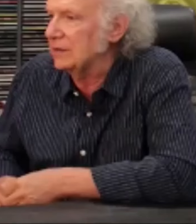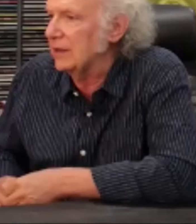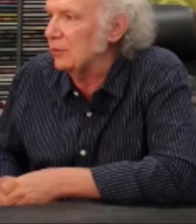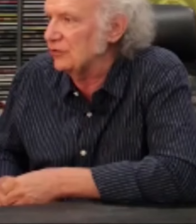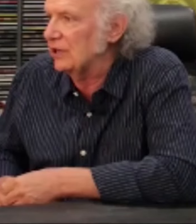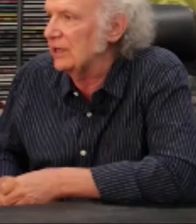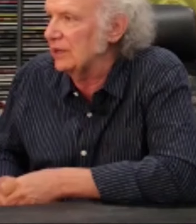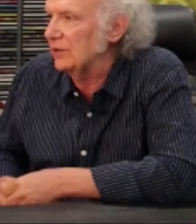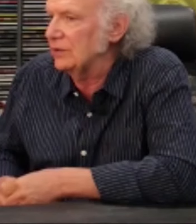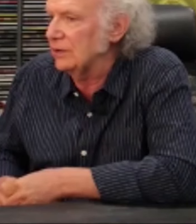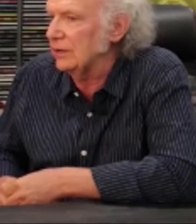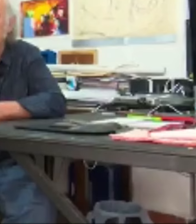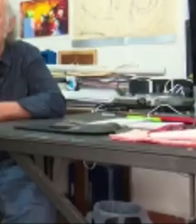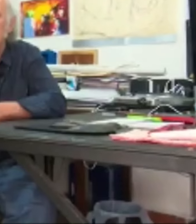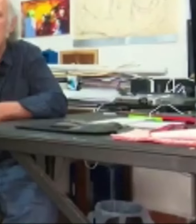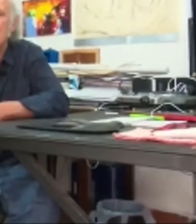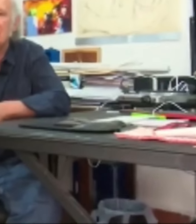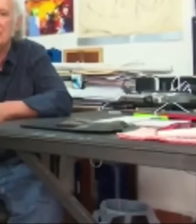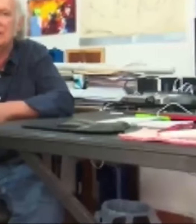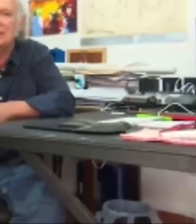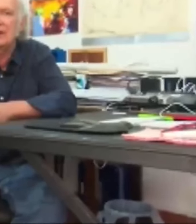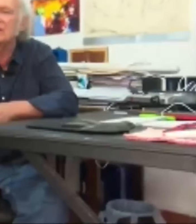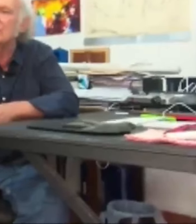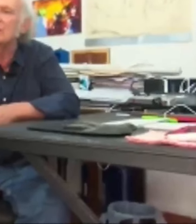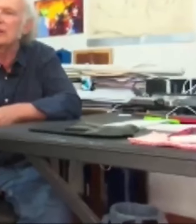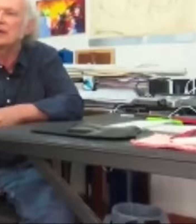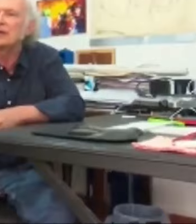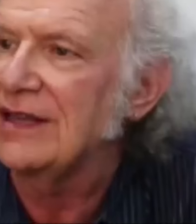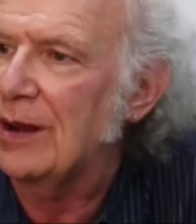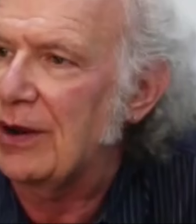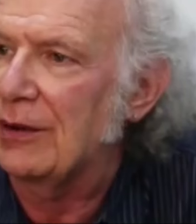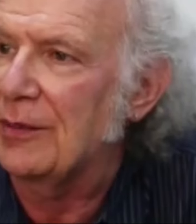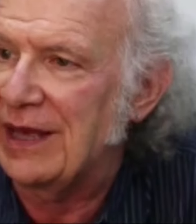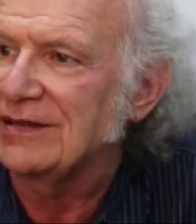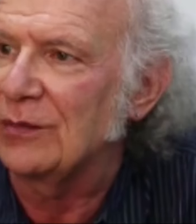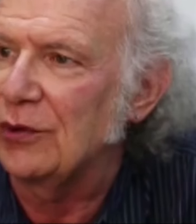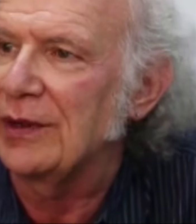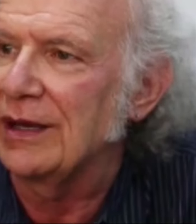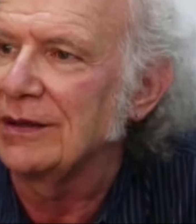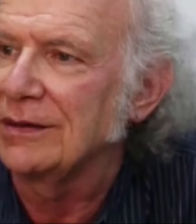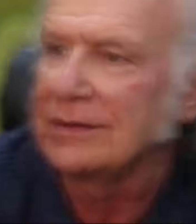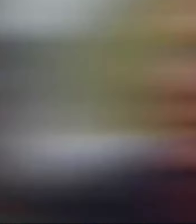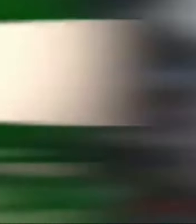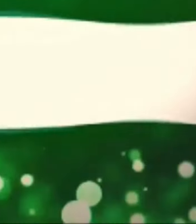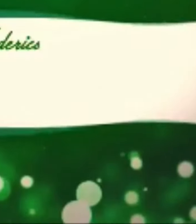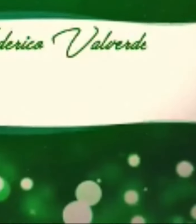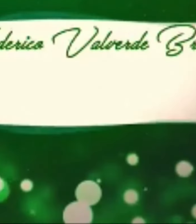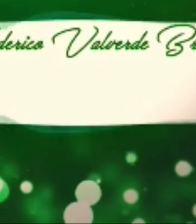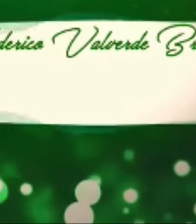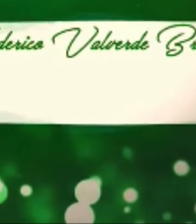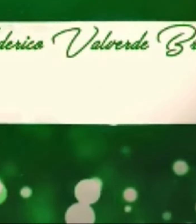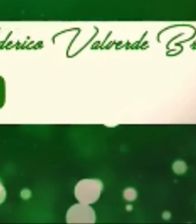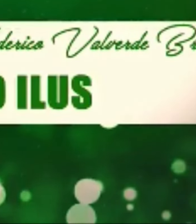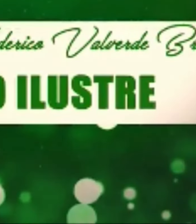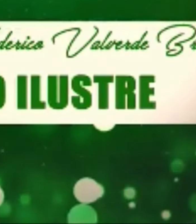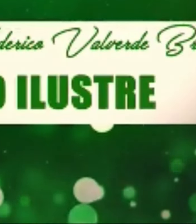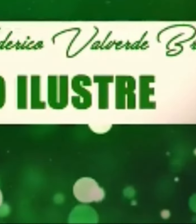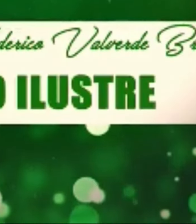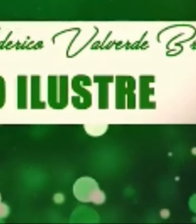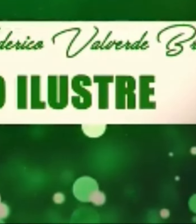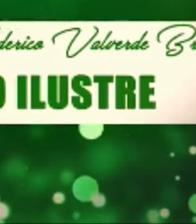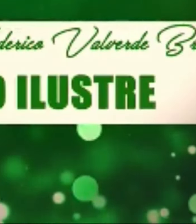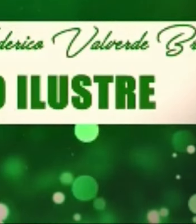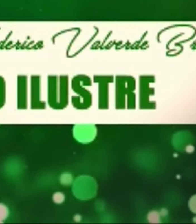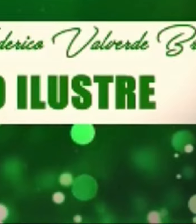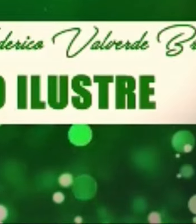es hasta emocionante, ¿no? Me hace muy bien. Esa es la palabra, me hace muy bien. Carlos Federico Valverde